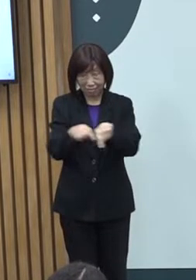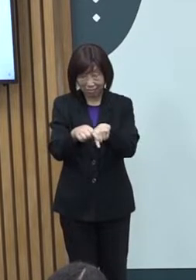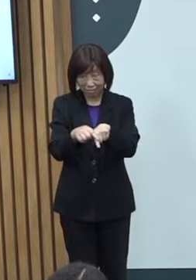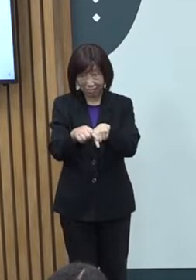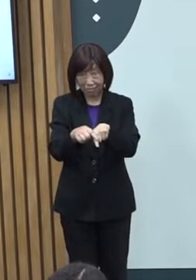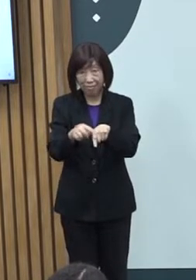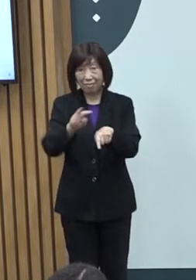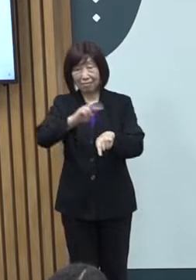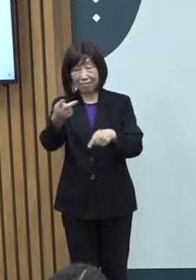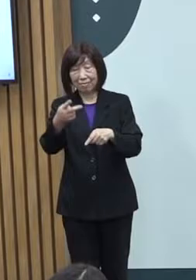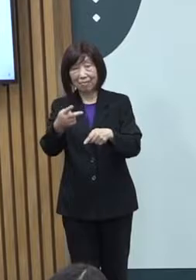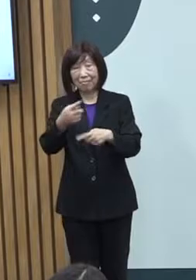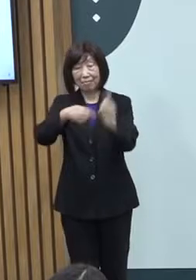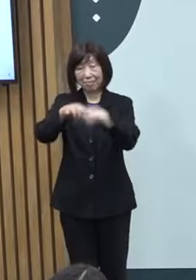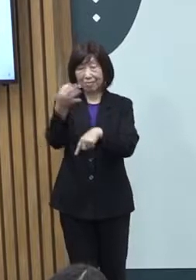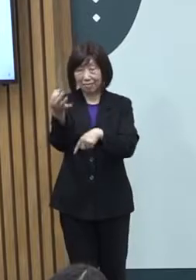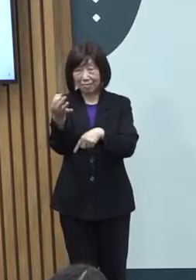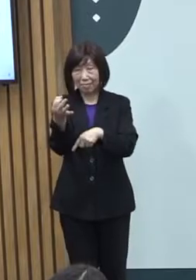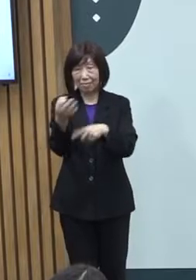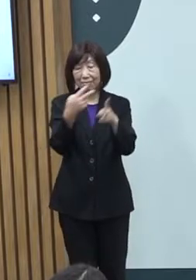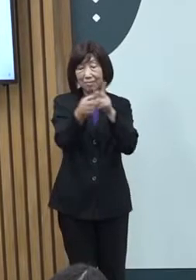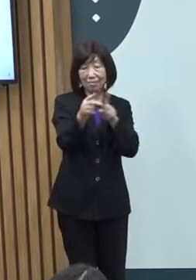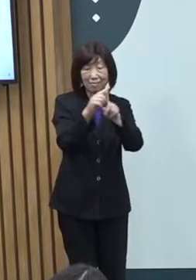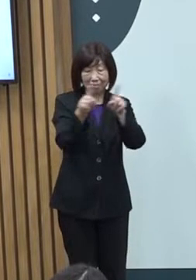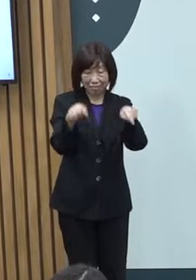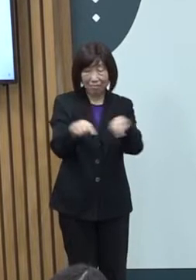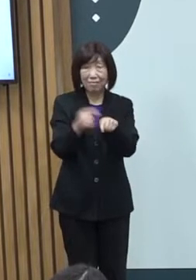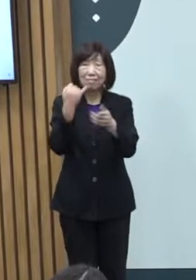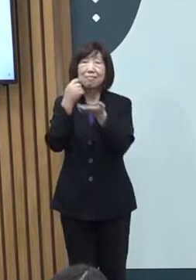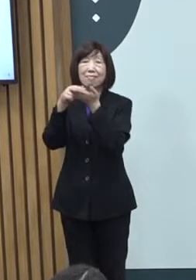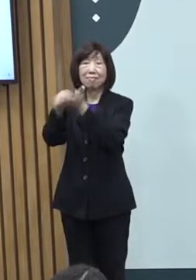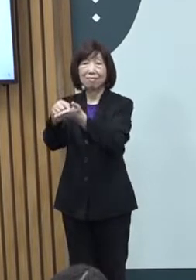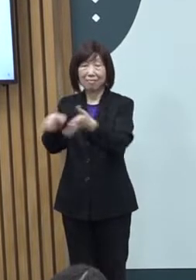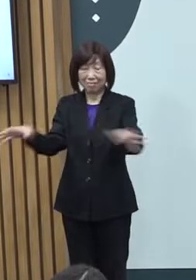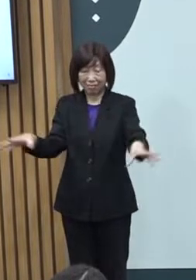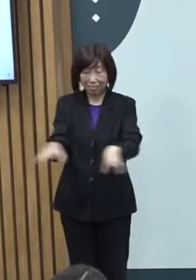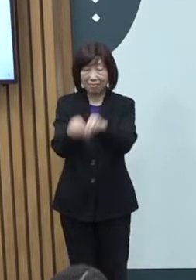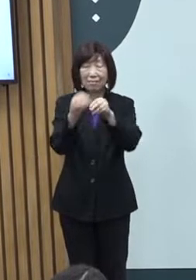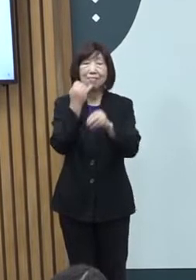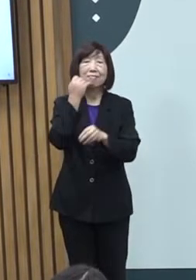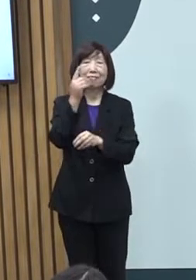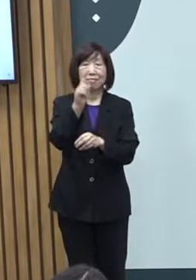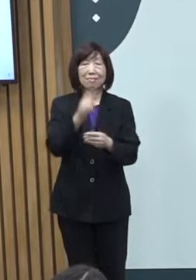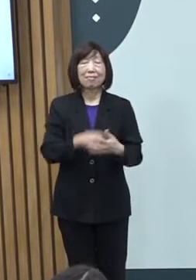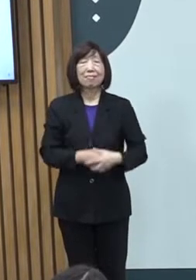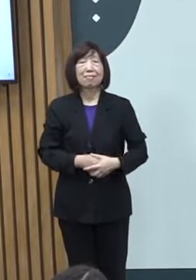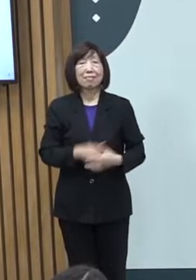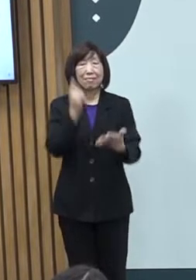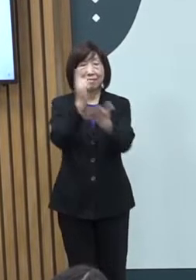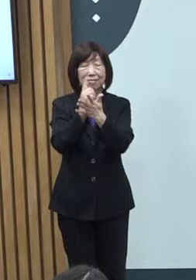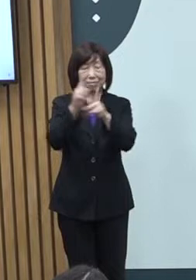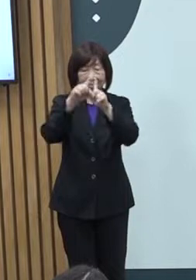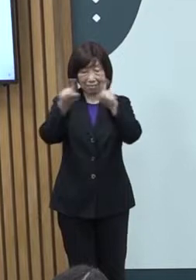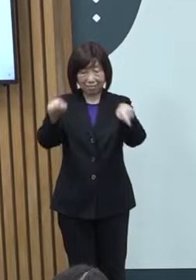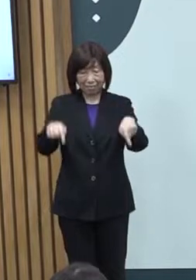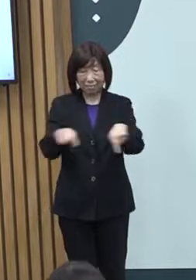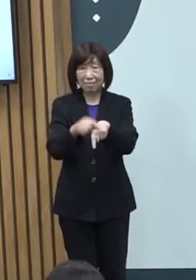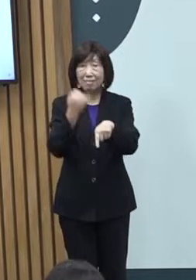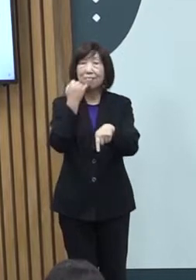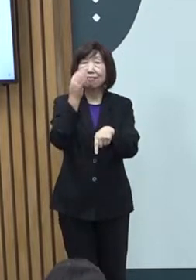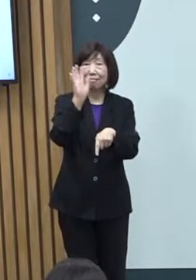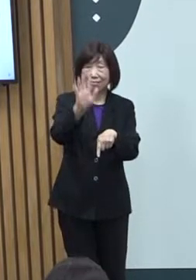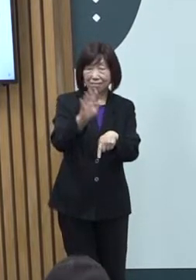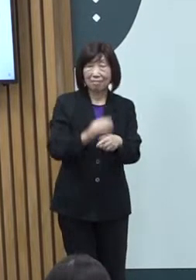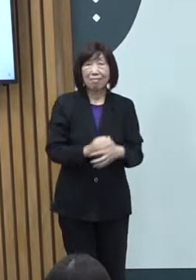是转账纳税通知的那个通知书呢，可以来申请归户。那每张缴款书最多可以归